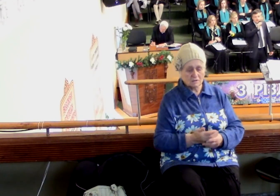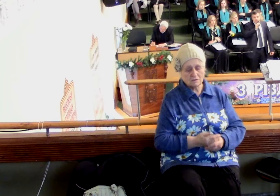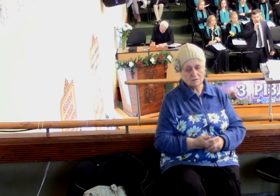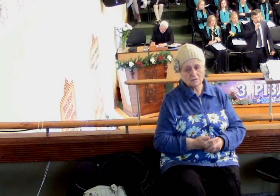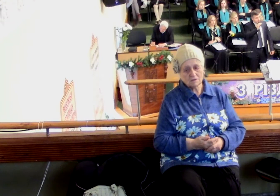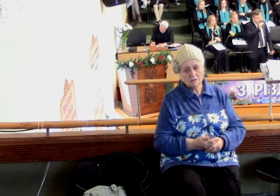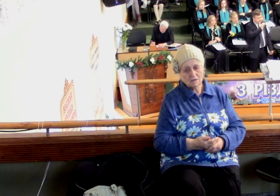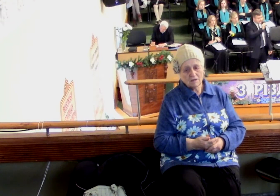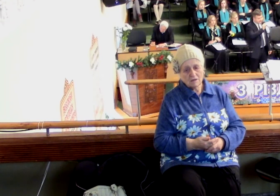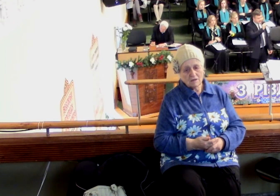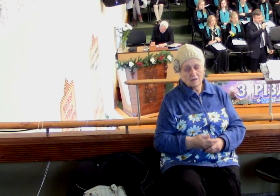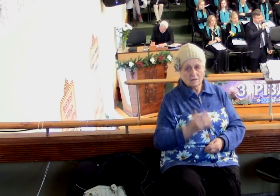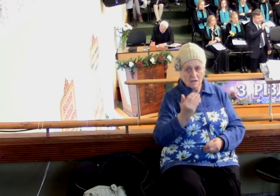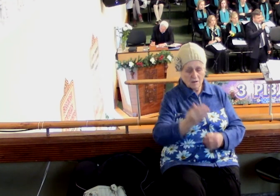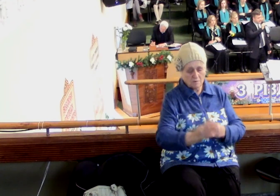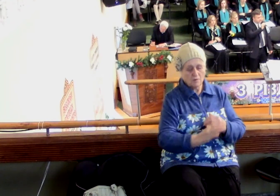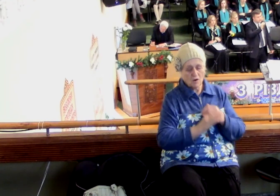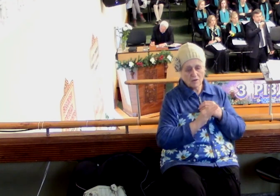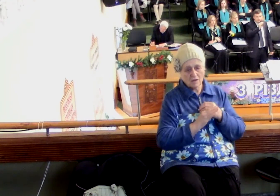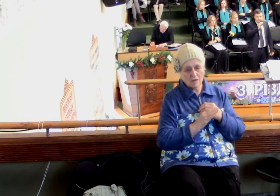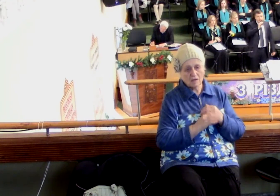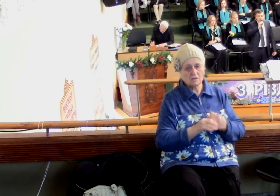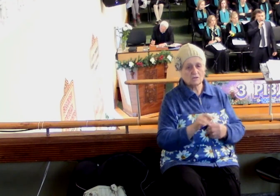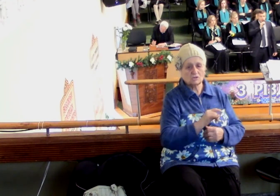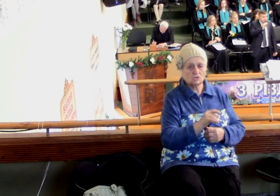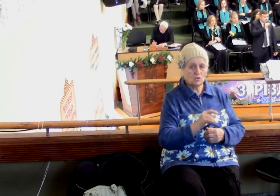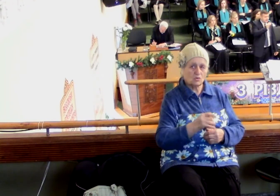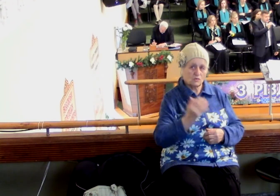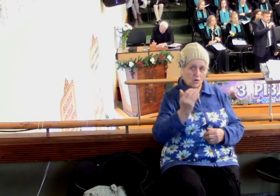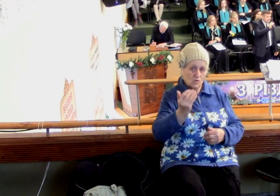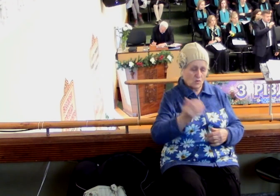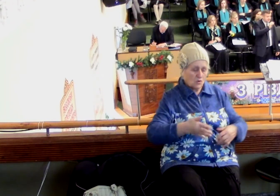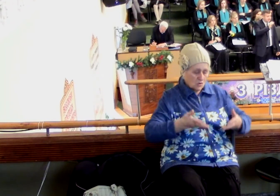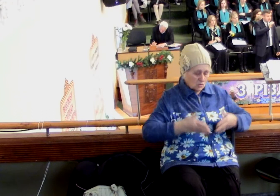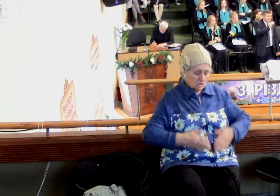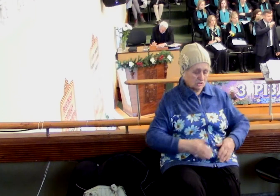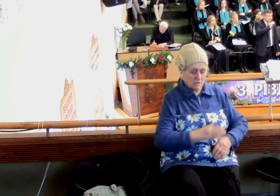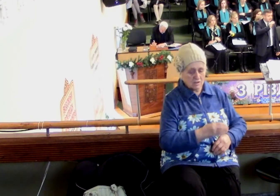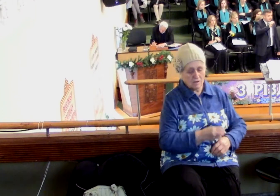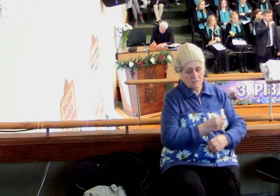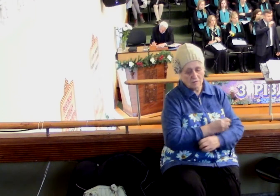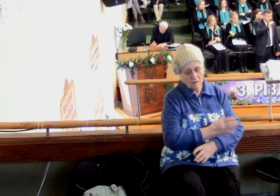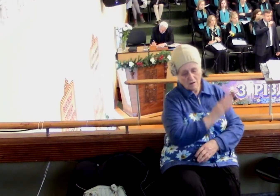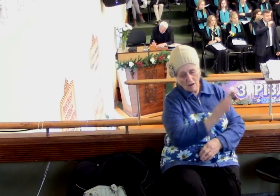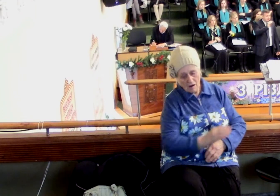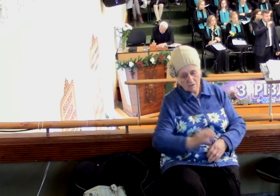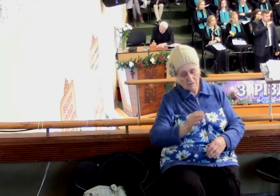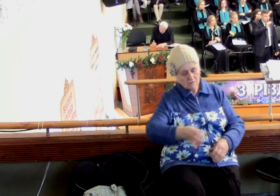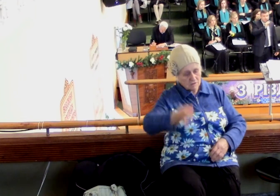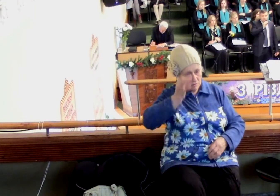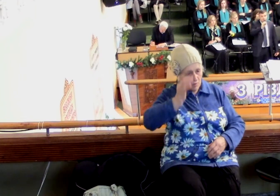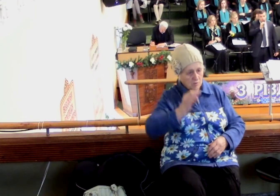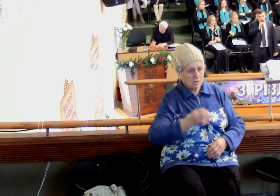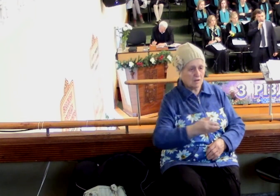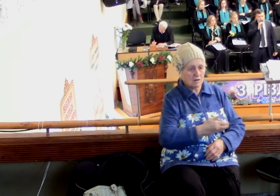нас. Ты помоги, чтоб Твое рождение в яслях вспоминать